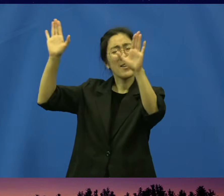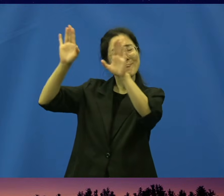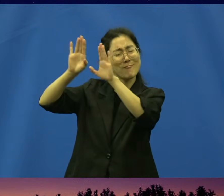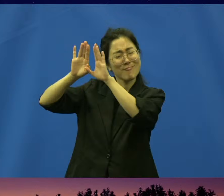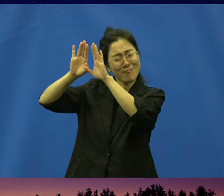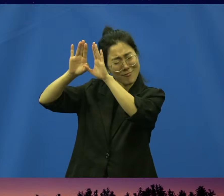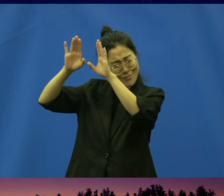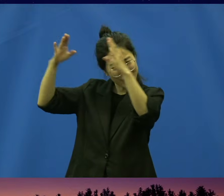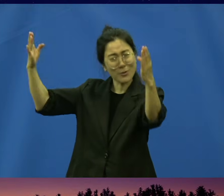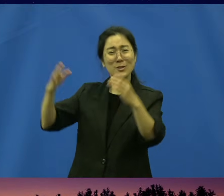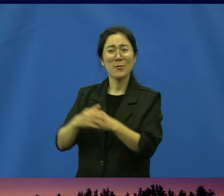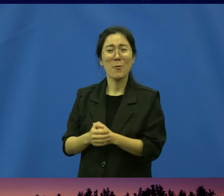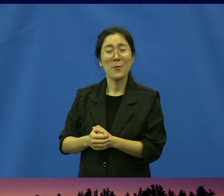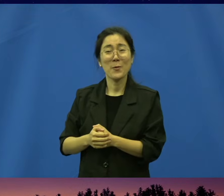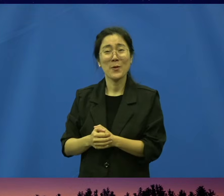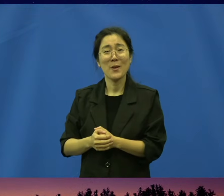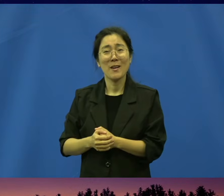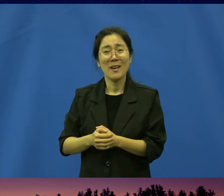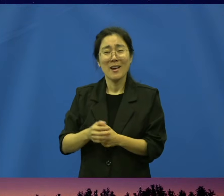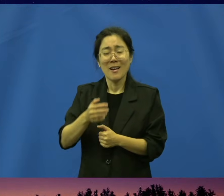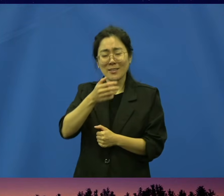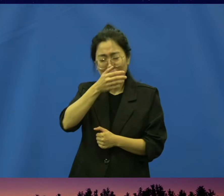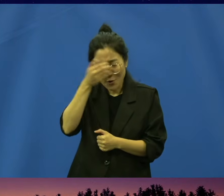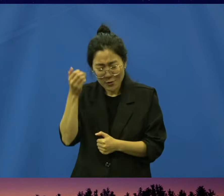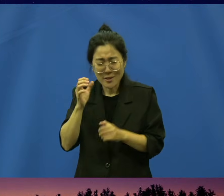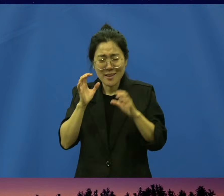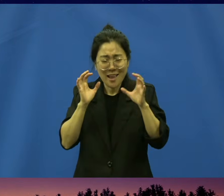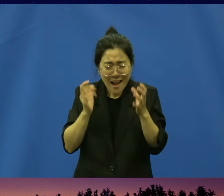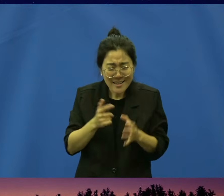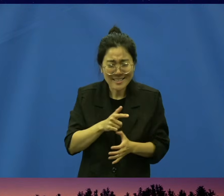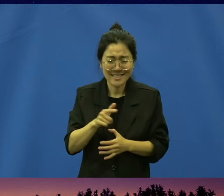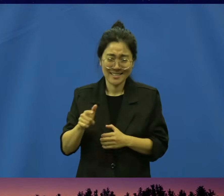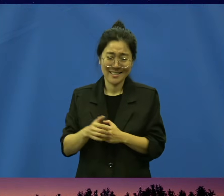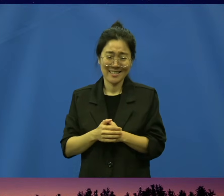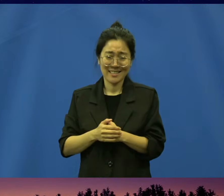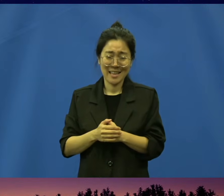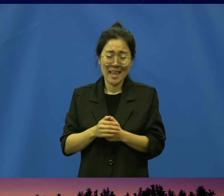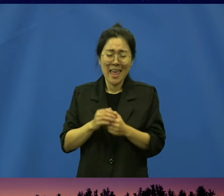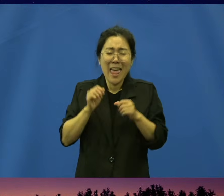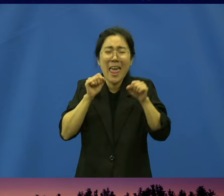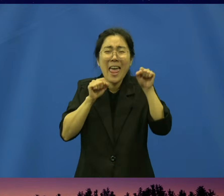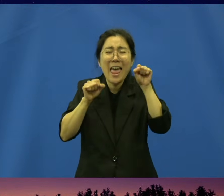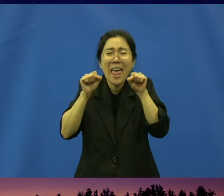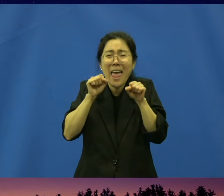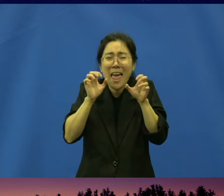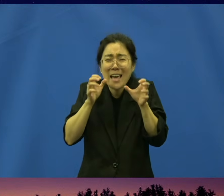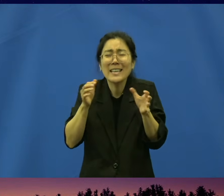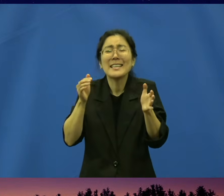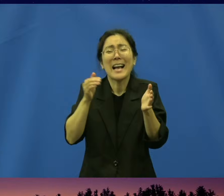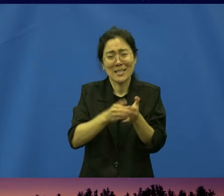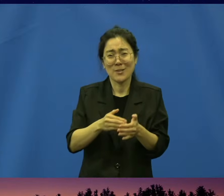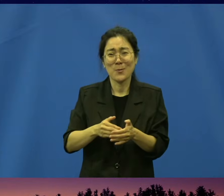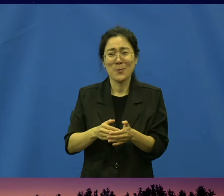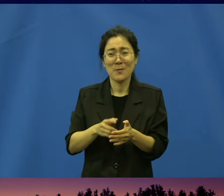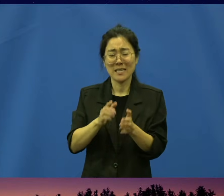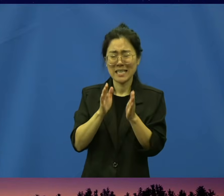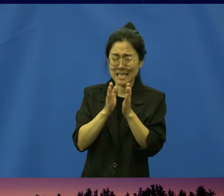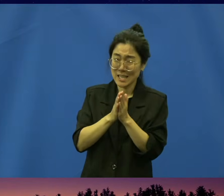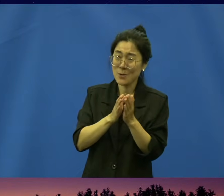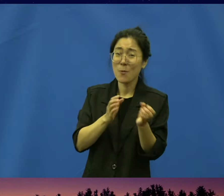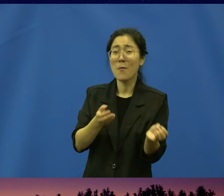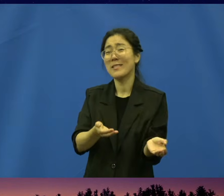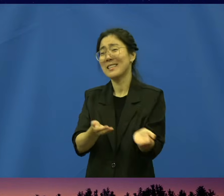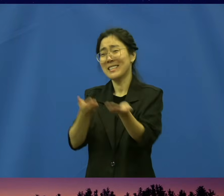우리 모든 성도님들, 특별히 우리 청년들, 어린이들, 정말 유아들까지 그 기도를 응답하시고